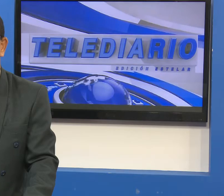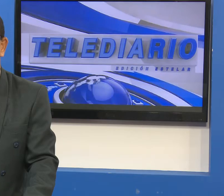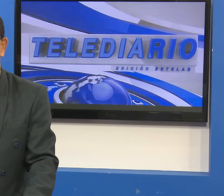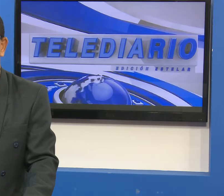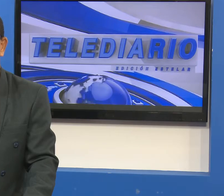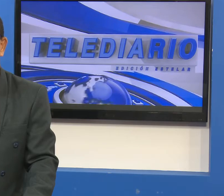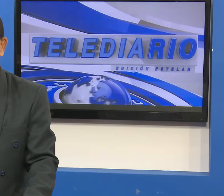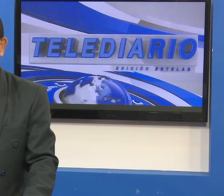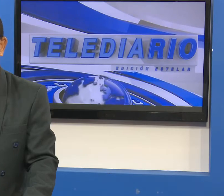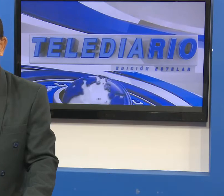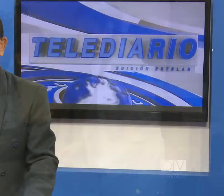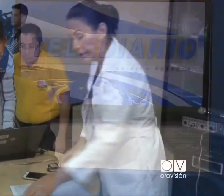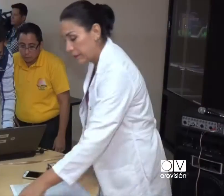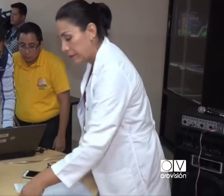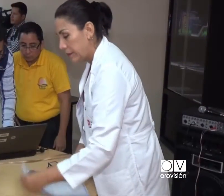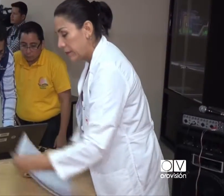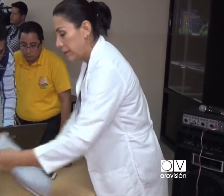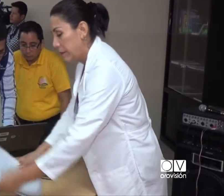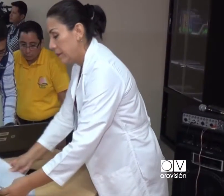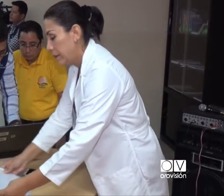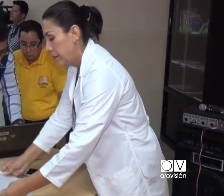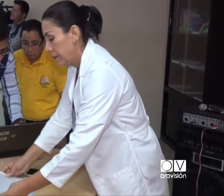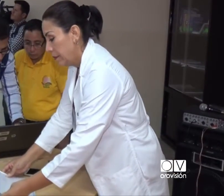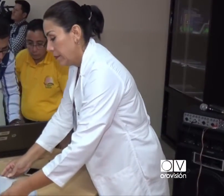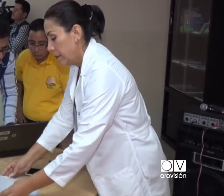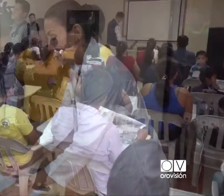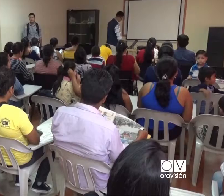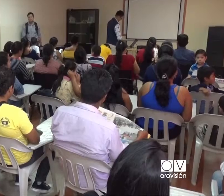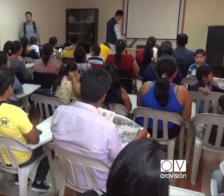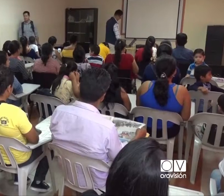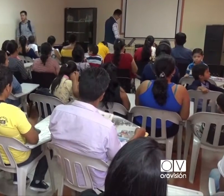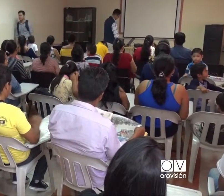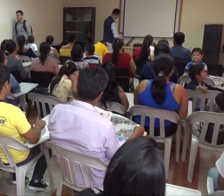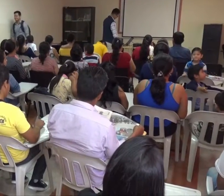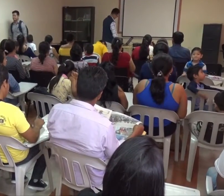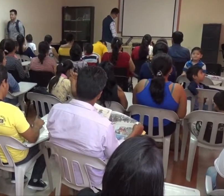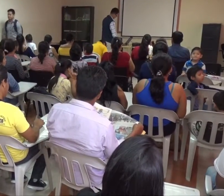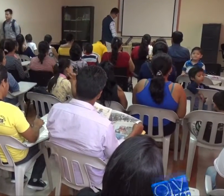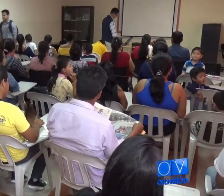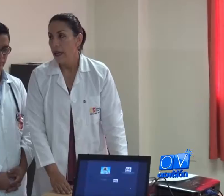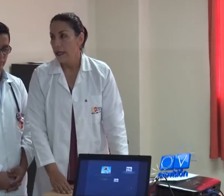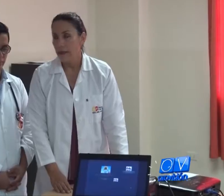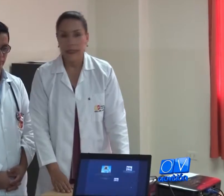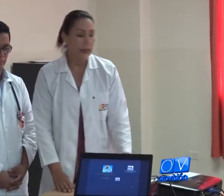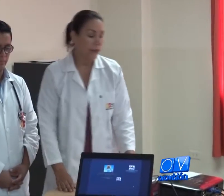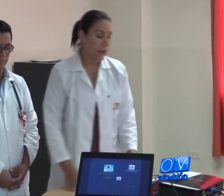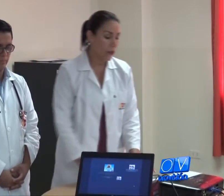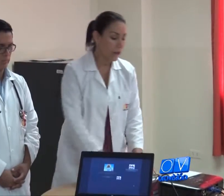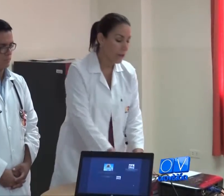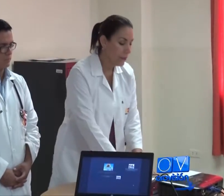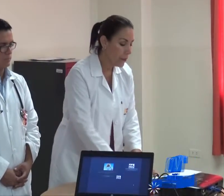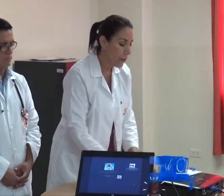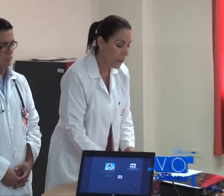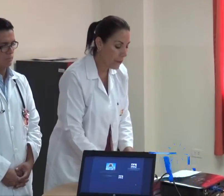comunicación. Con el objetivo de brindar una mejor atención y optimizar los canales de comunicación con los